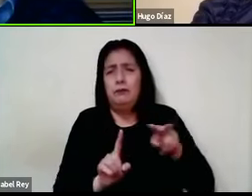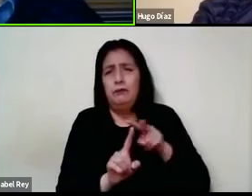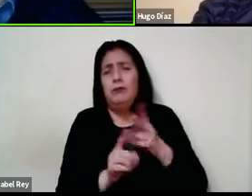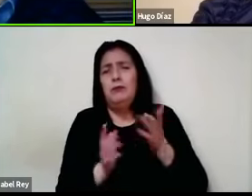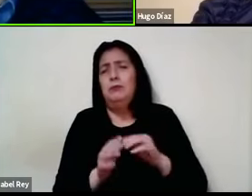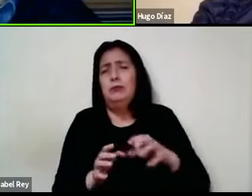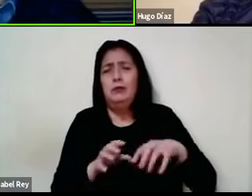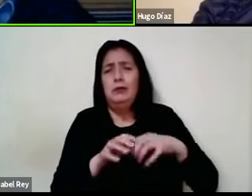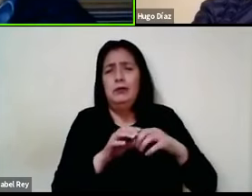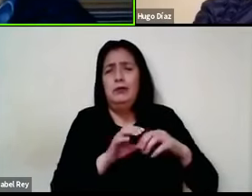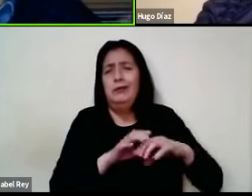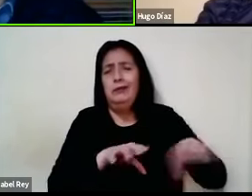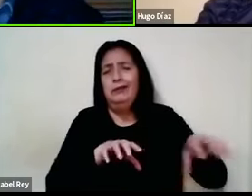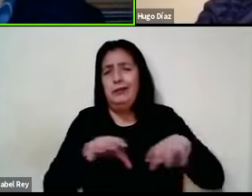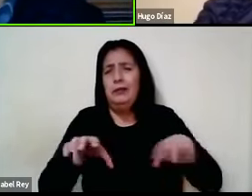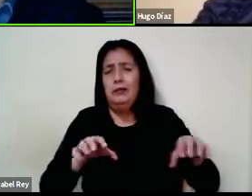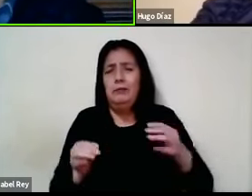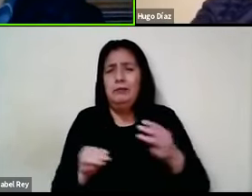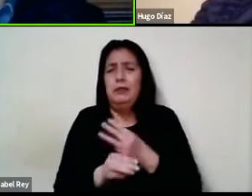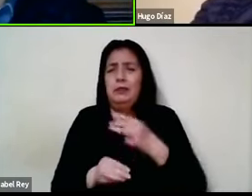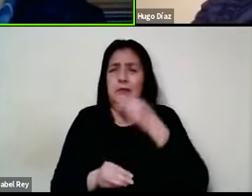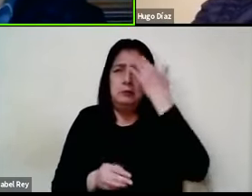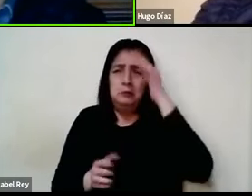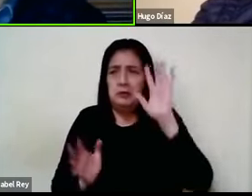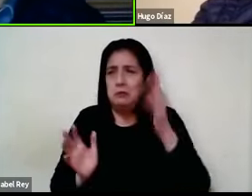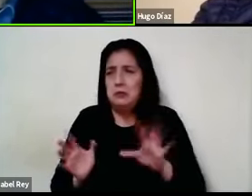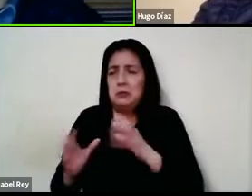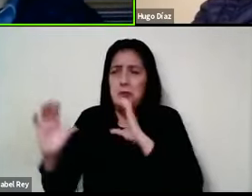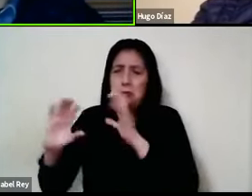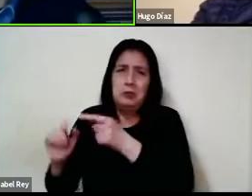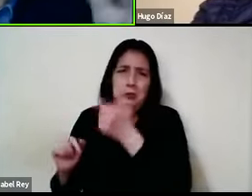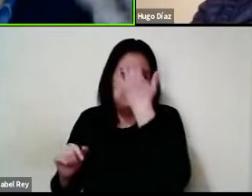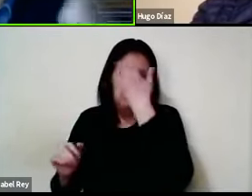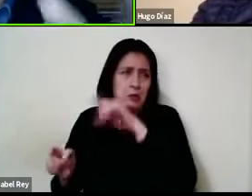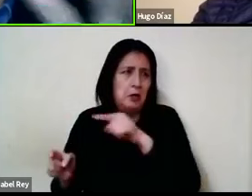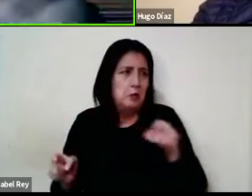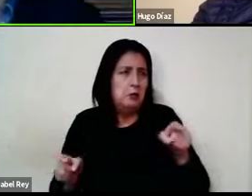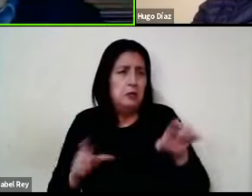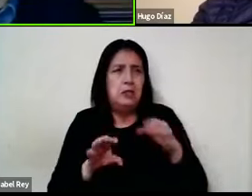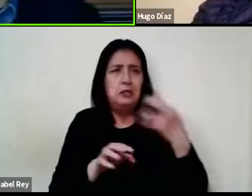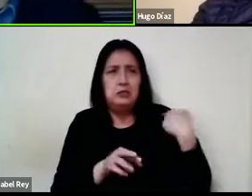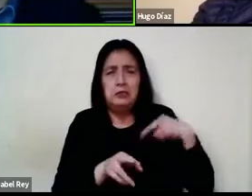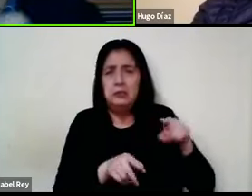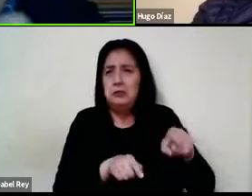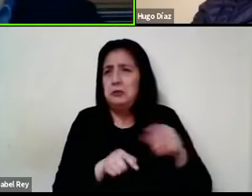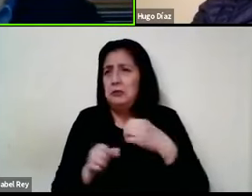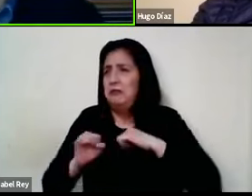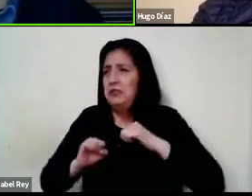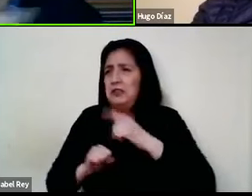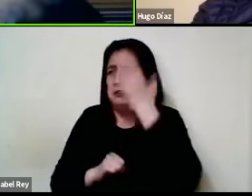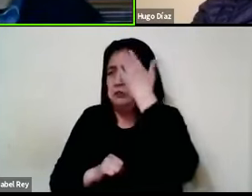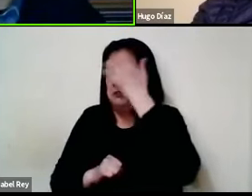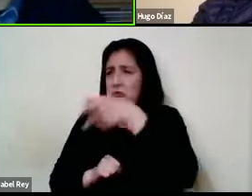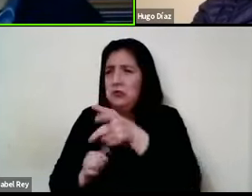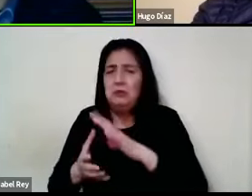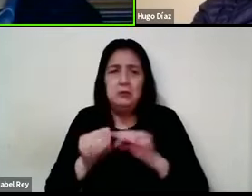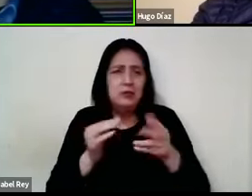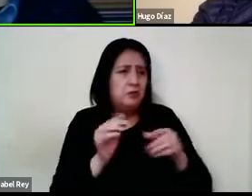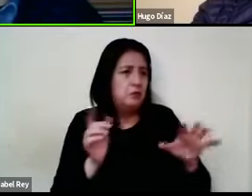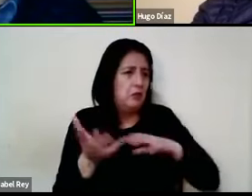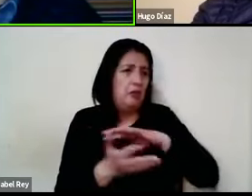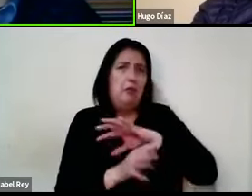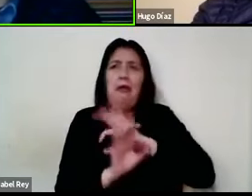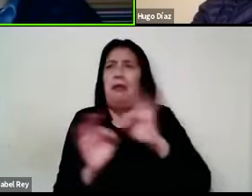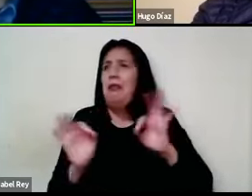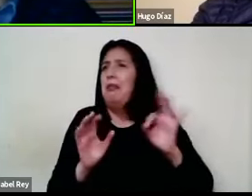islas. Matemática no sabe lo que hace comunicación, ciencia no sabe lo que hace religión, ni educación física sabe lo que hace historia, y nadie sabe lo que hace